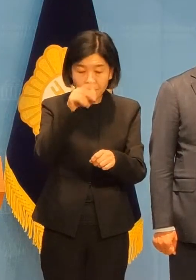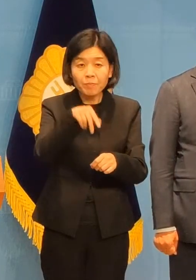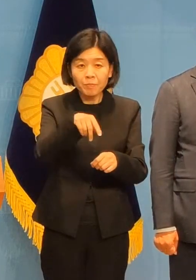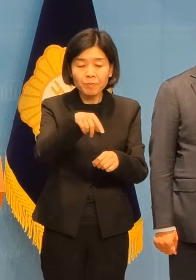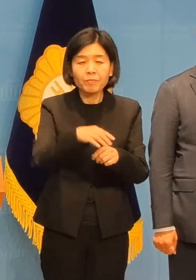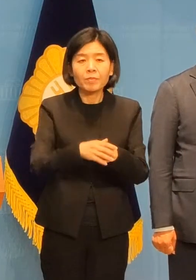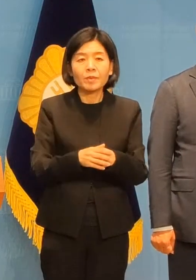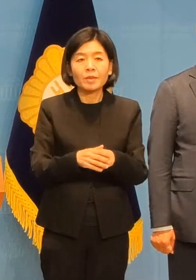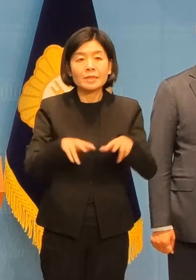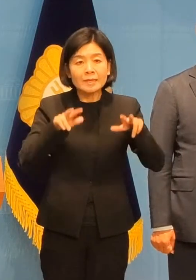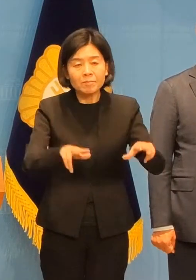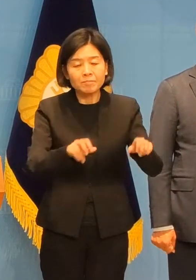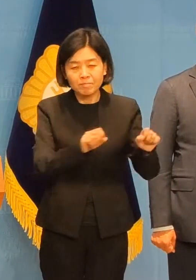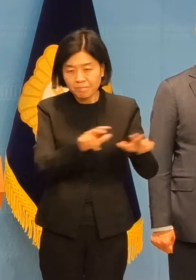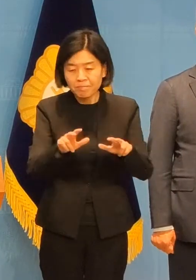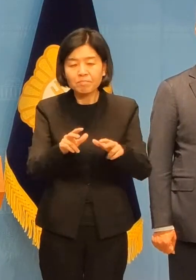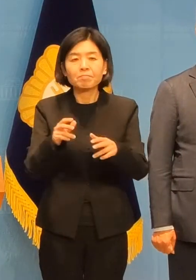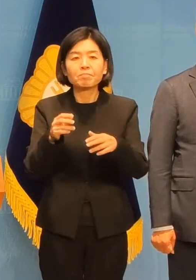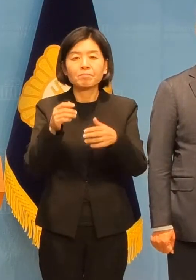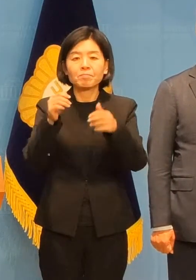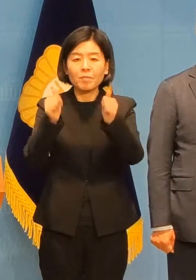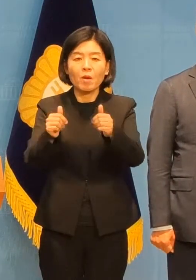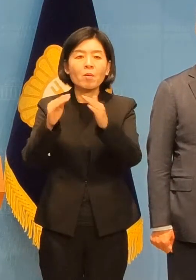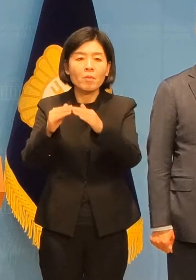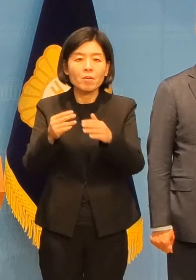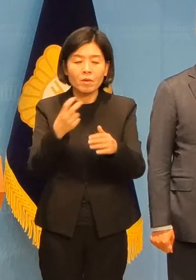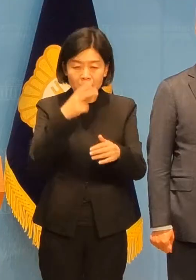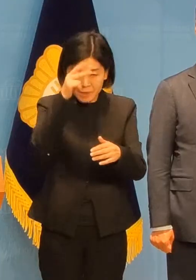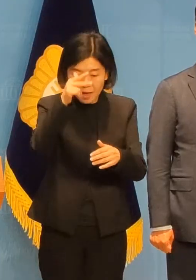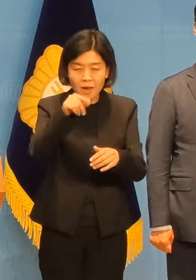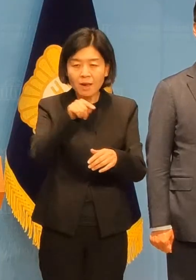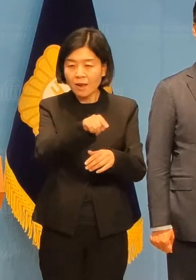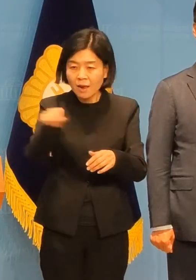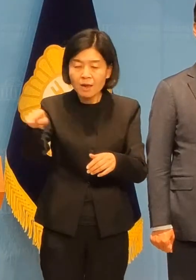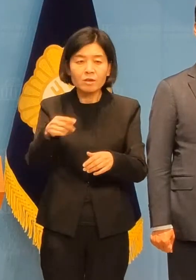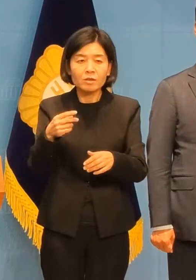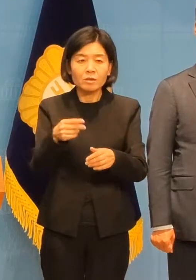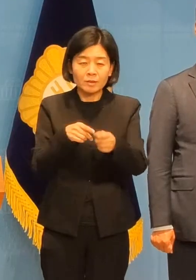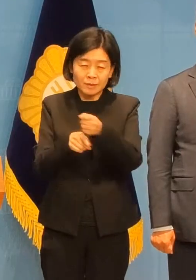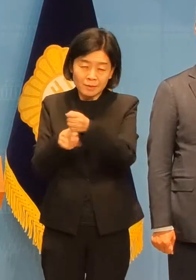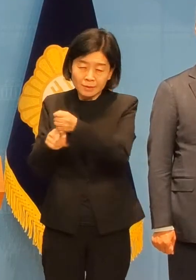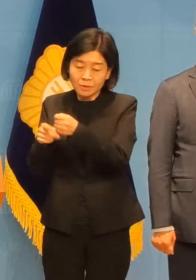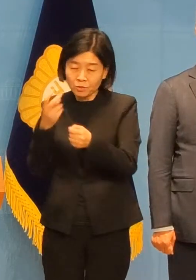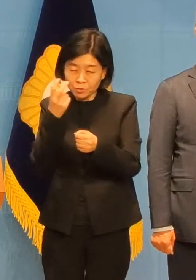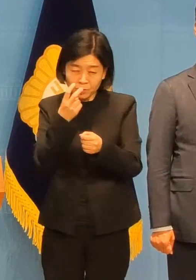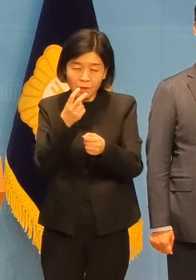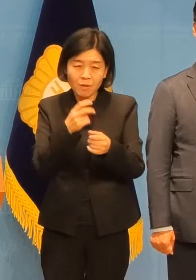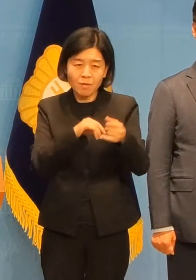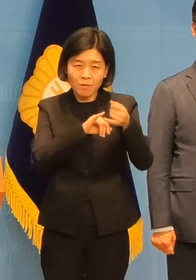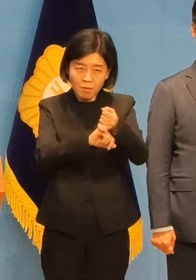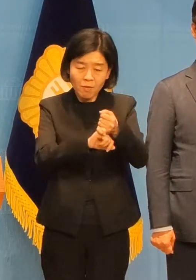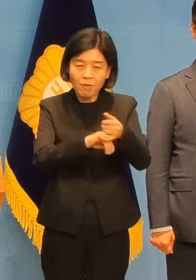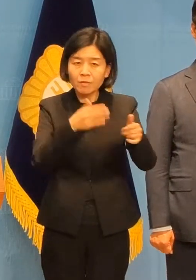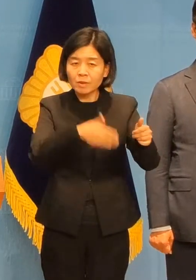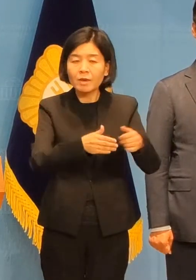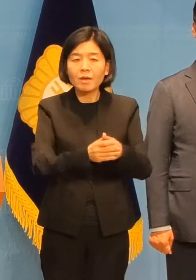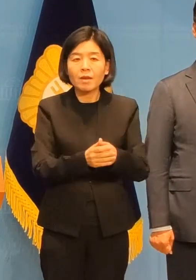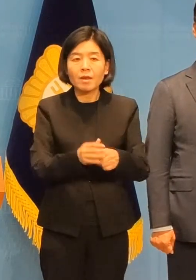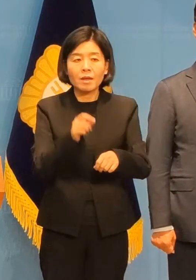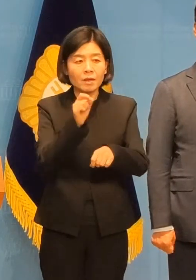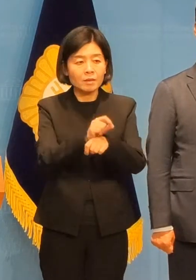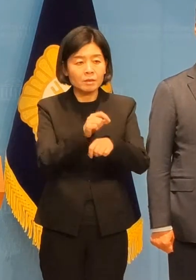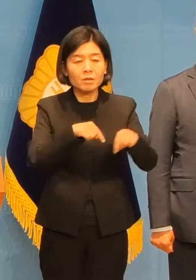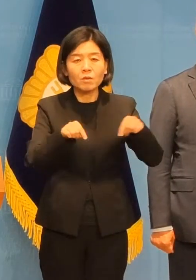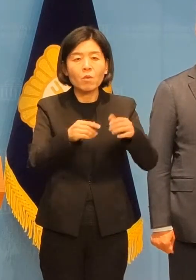즉시 법원과 검찰에 대해 성역 없는 수사를 진행하기 바랍니다. 그리고 행정